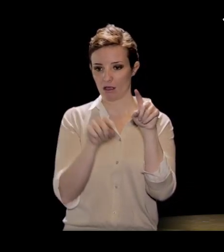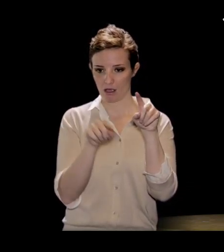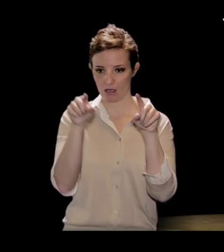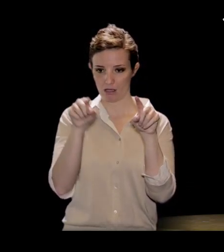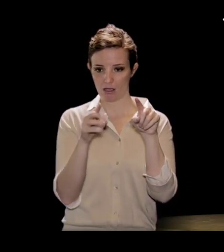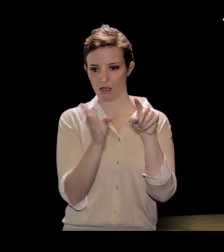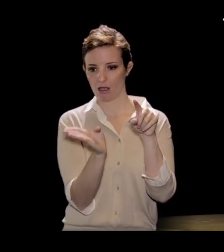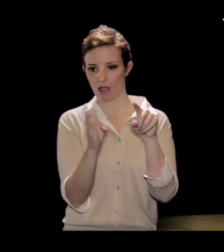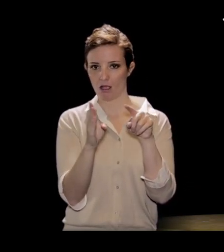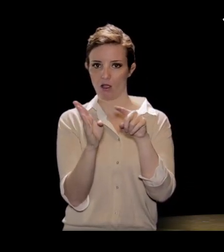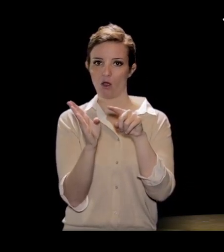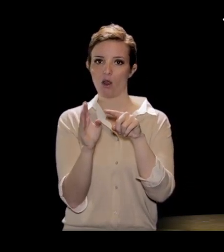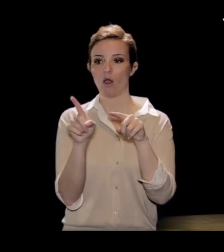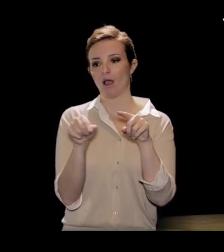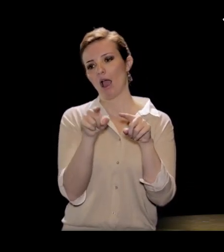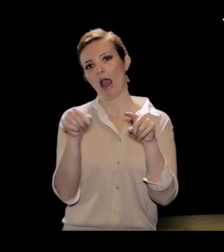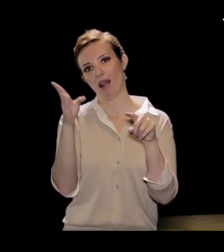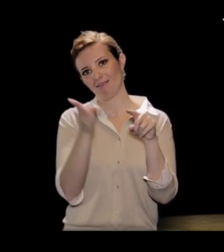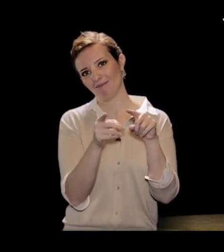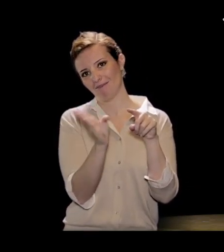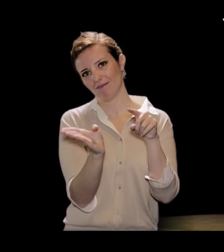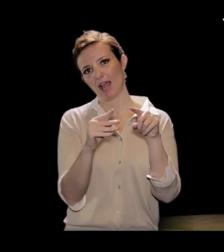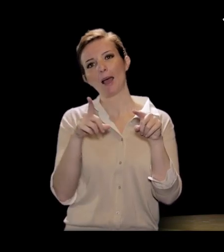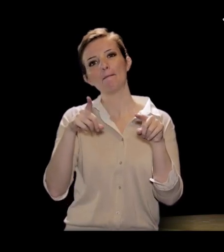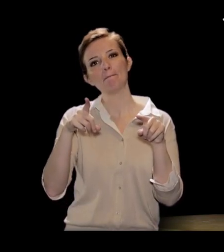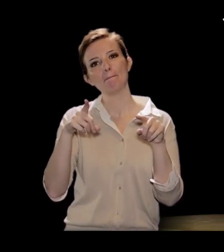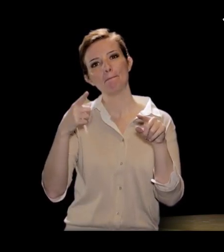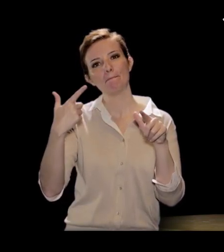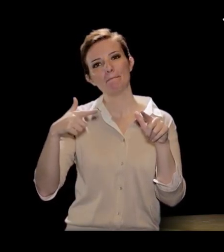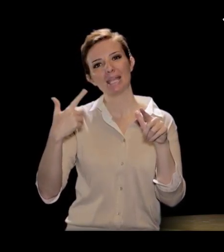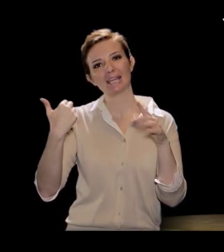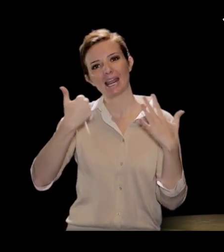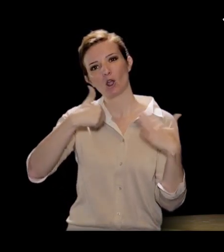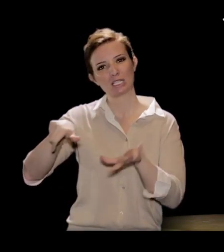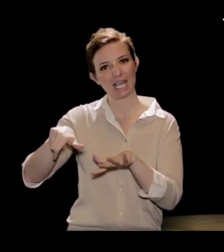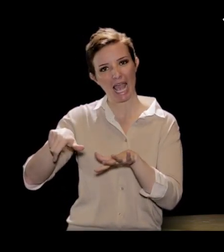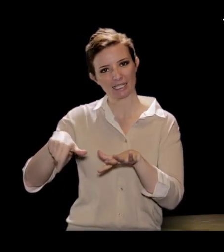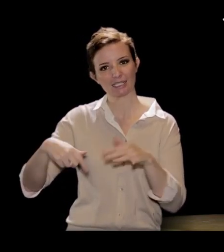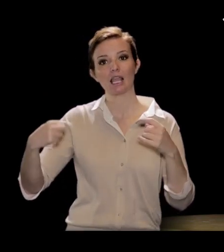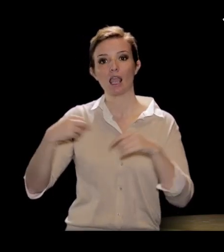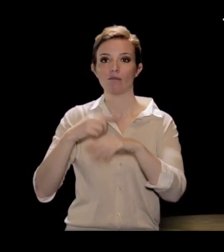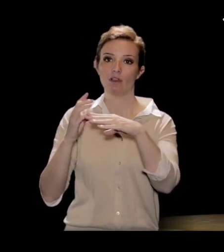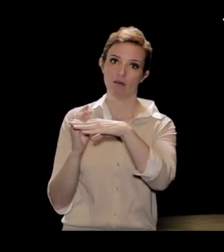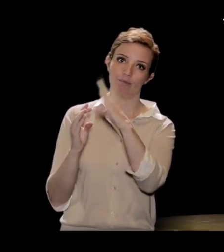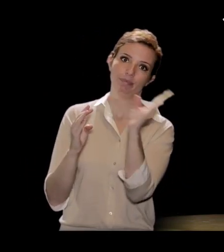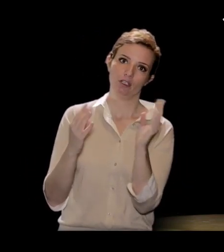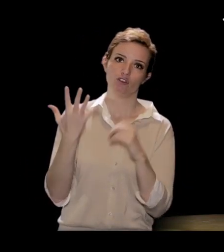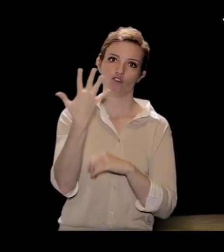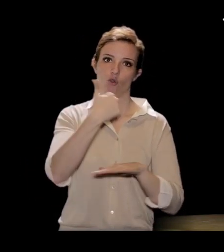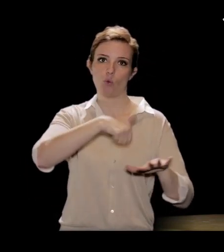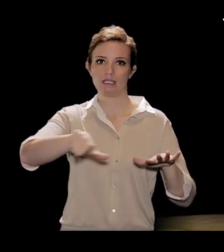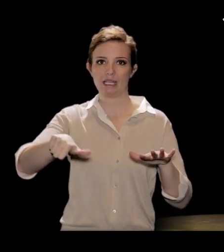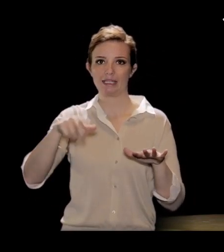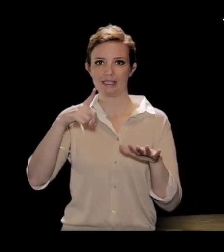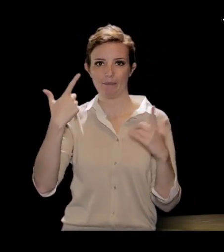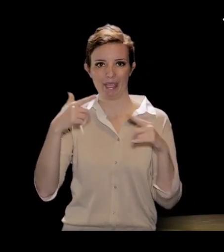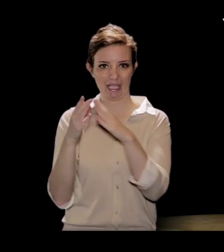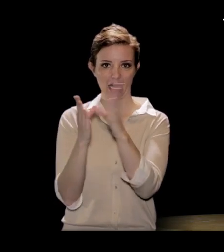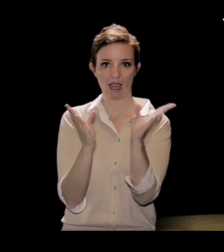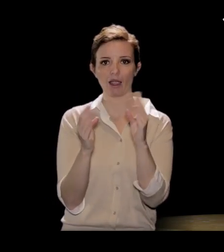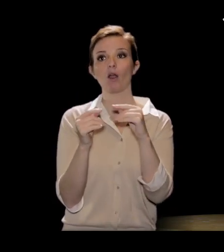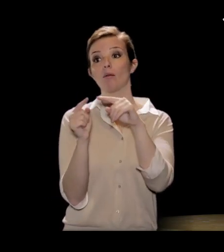quest'altro, quindi angolo alfa che è evidentemente pi greco sesti e l'angolo invece 5 sesti pi greco, tutti questi angoli,